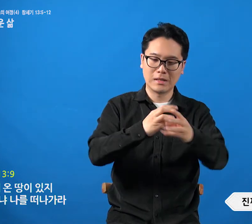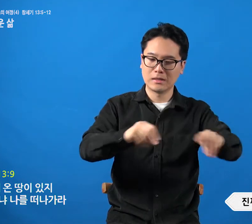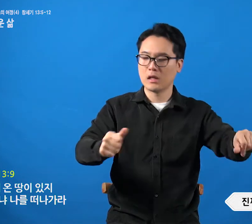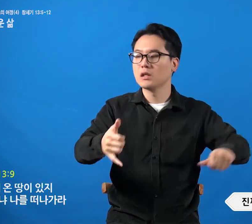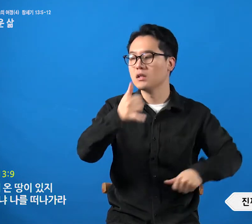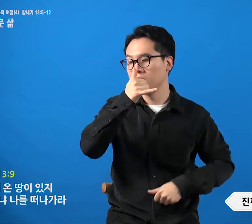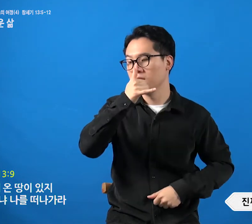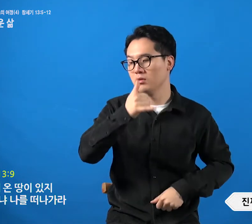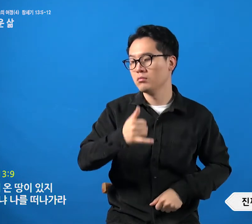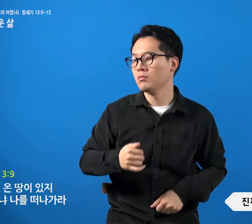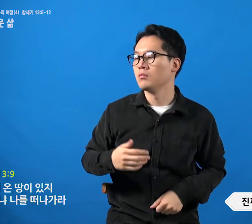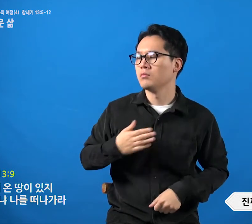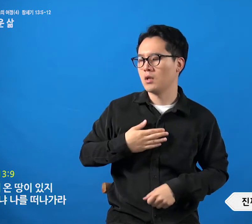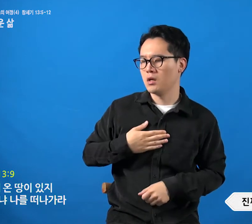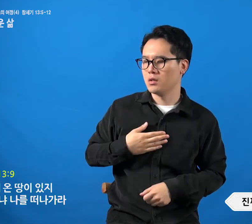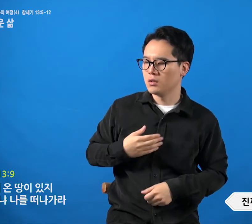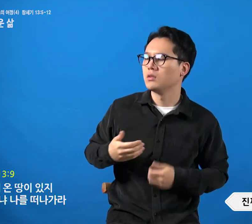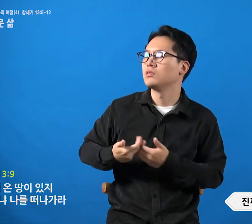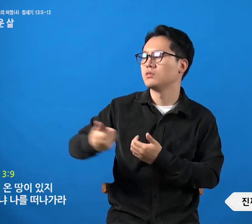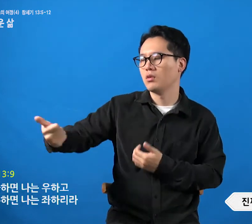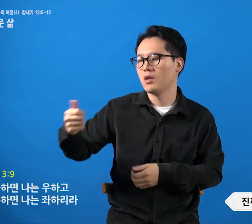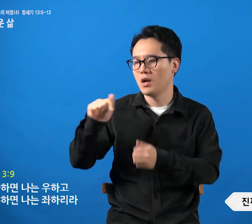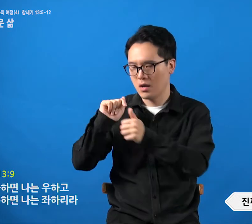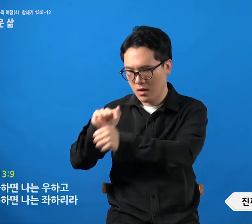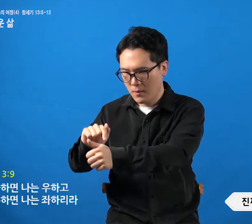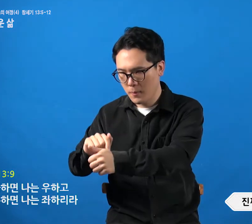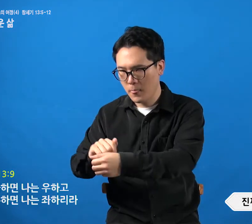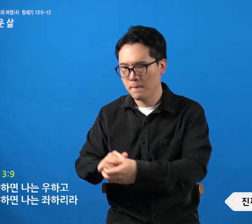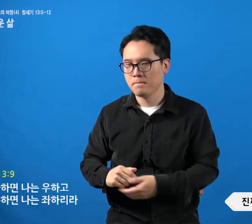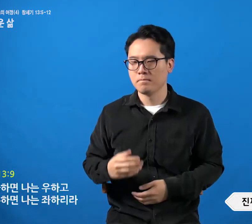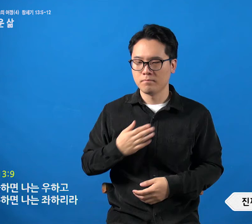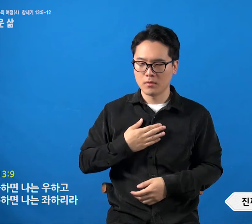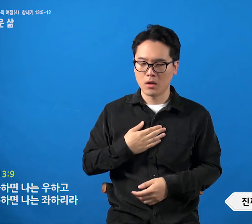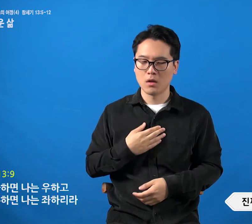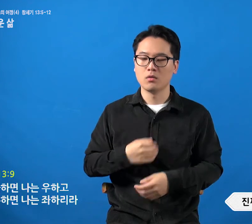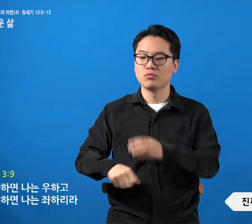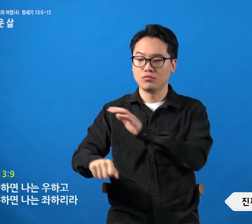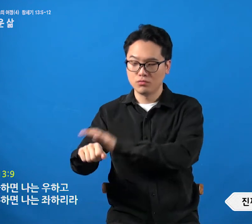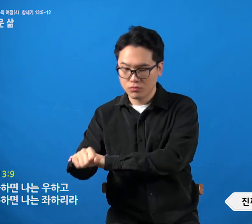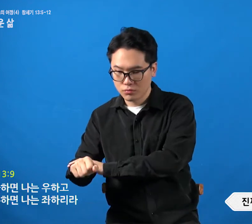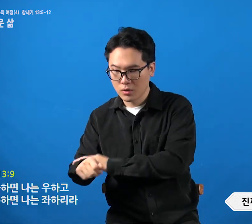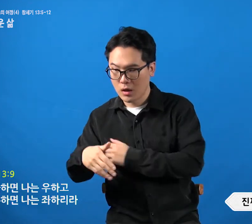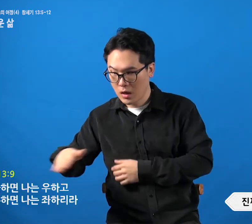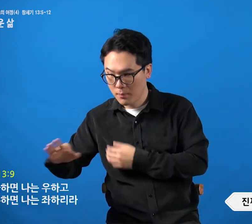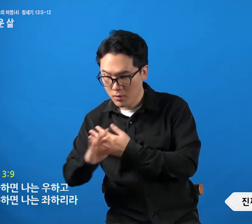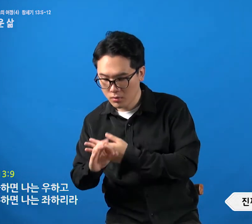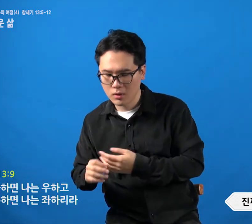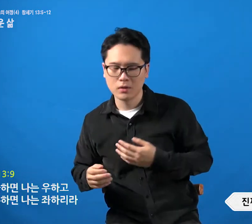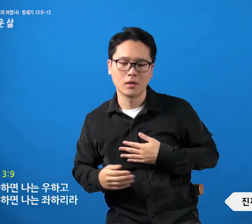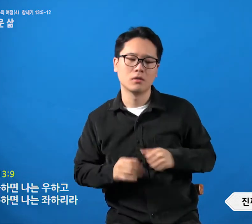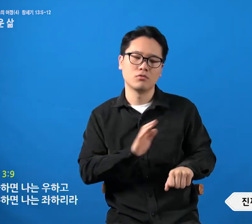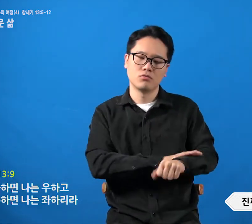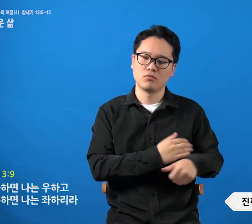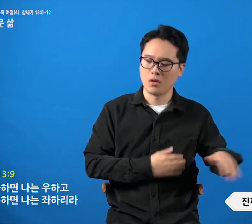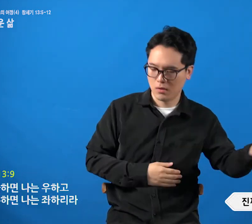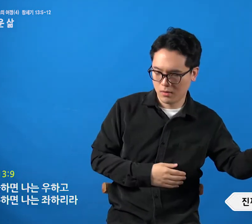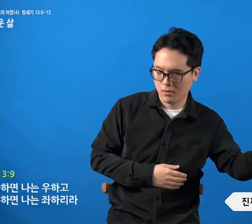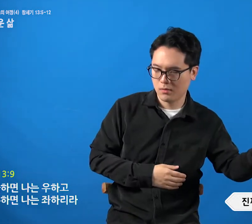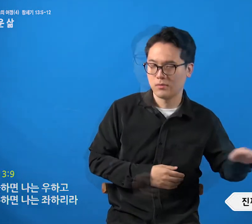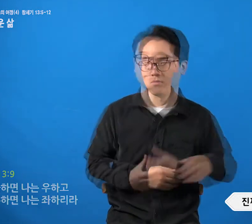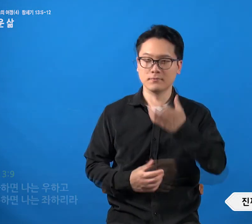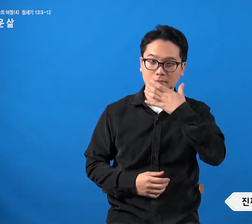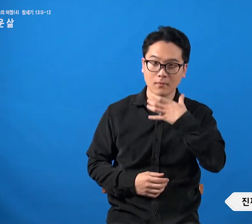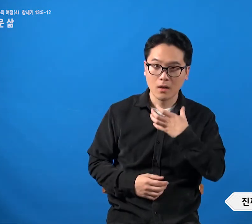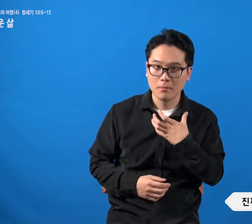아니하냐? 나를 떠나가라. 내가 좌하면 나는 우하고 내가 우하면 나는 좌하리라.